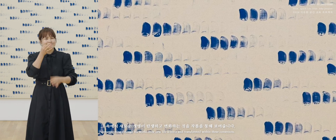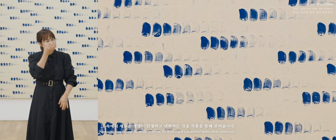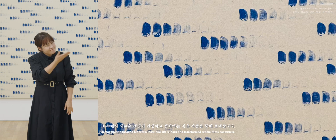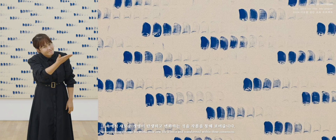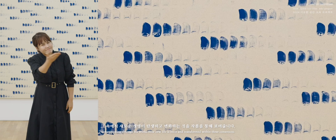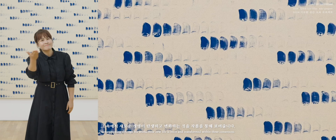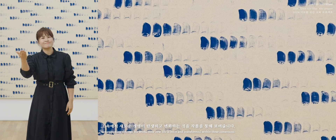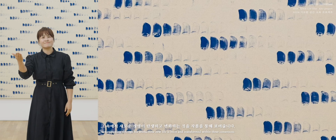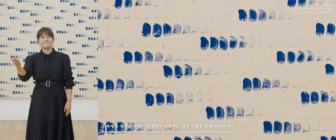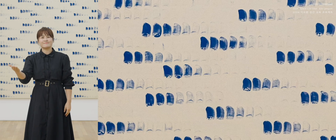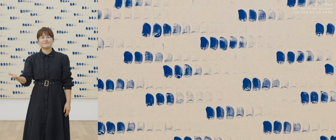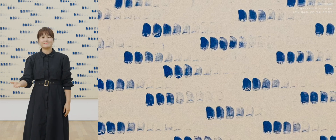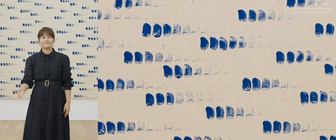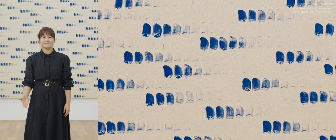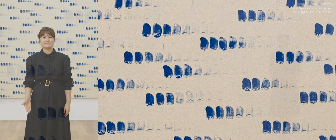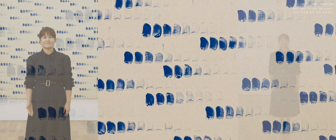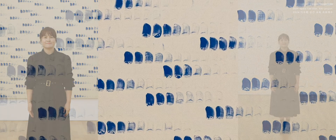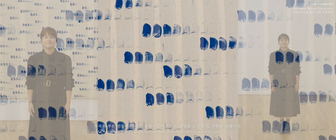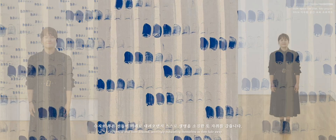보여줍니다.